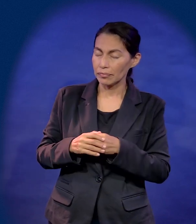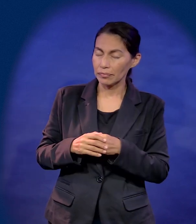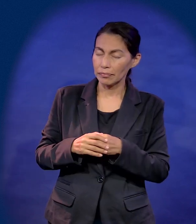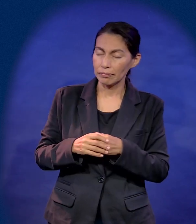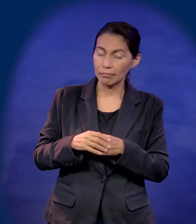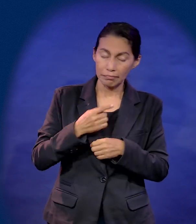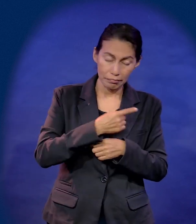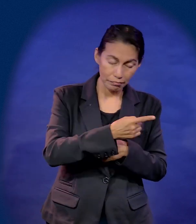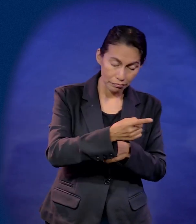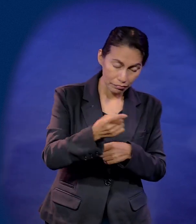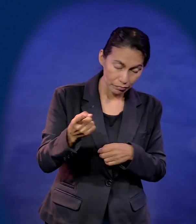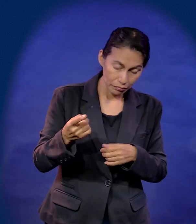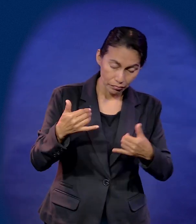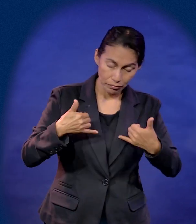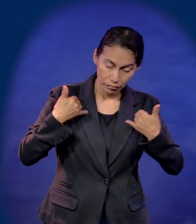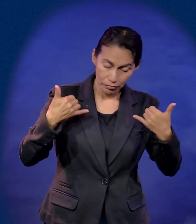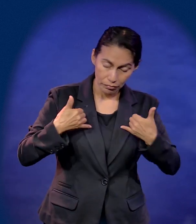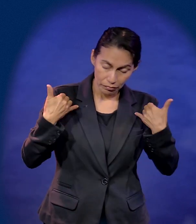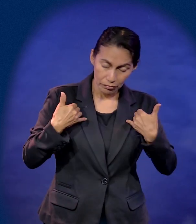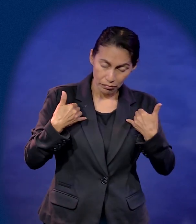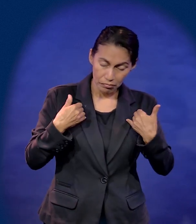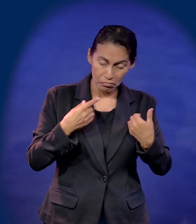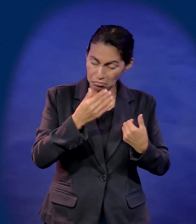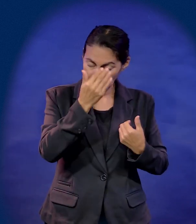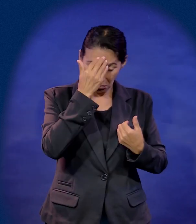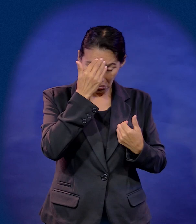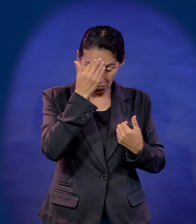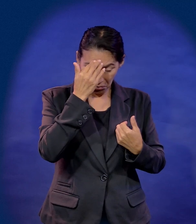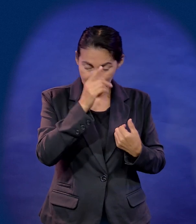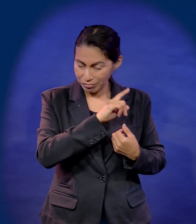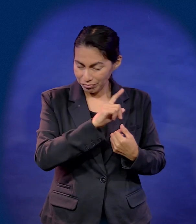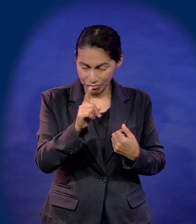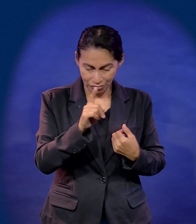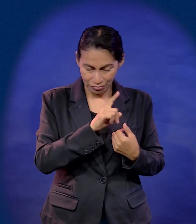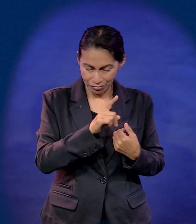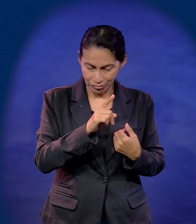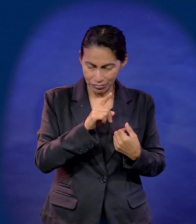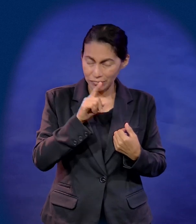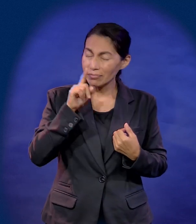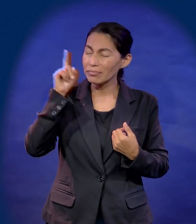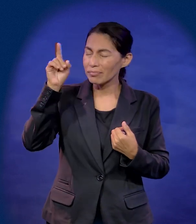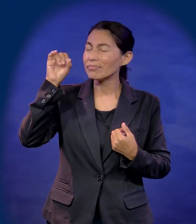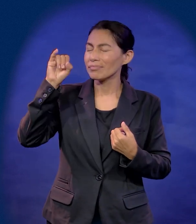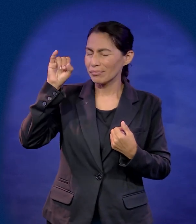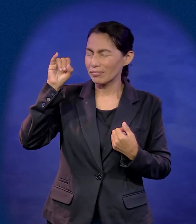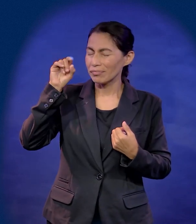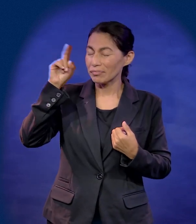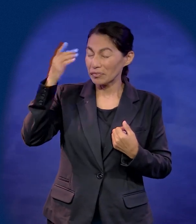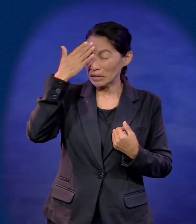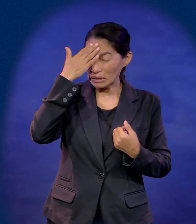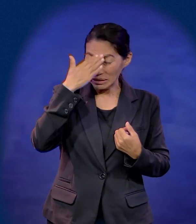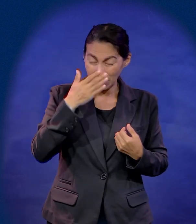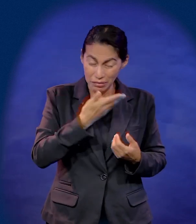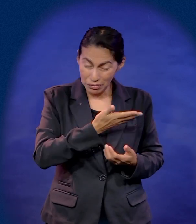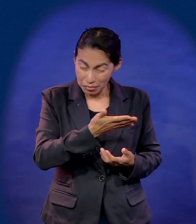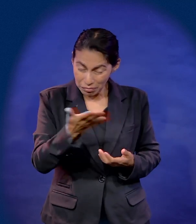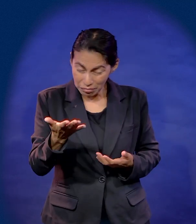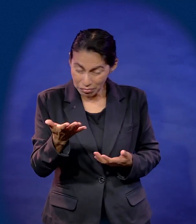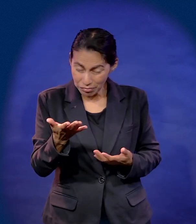Yo no conozco a los jóvenes ni sus historias, pero tú sí. Sabes lo que